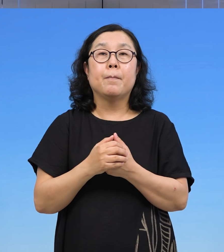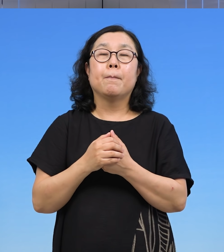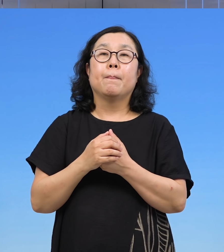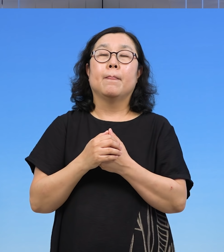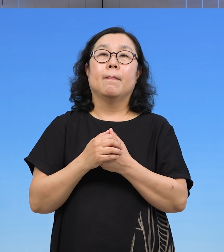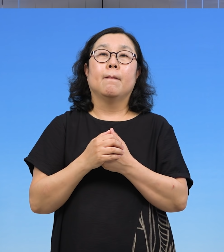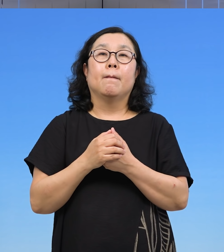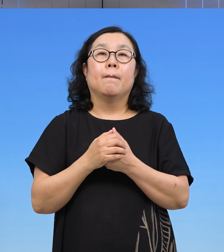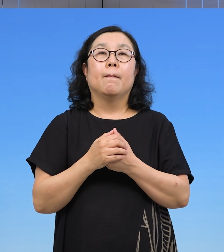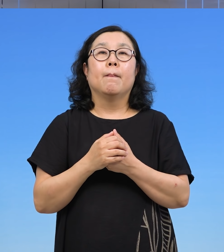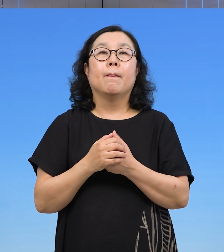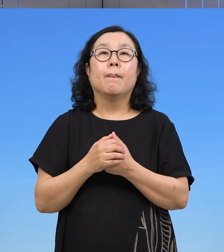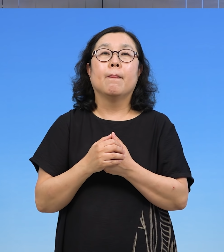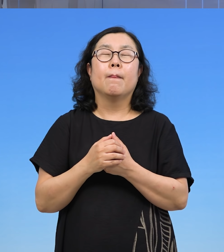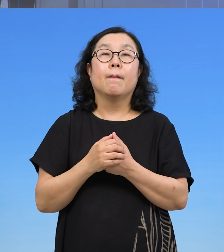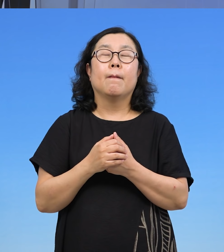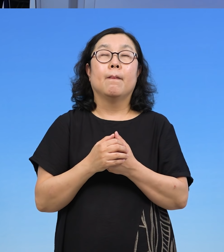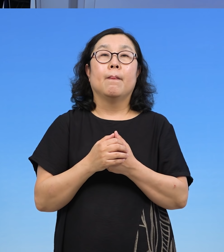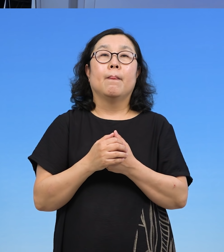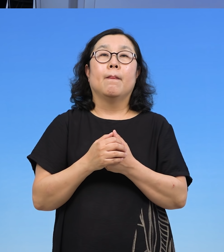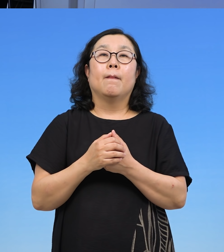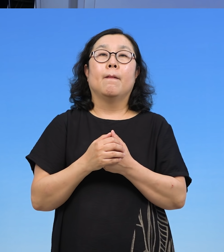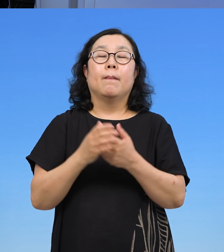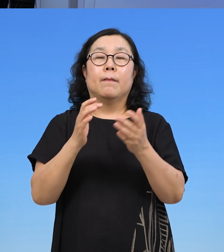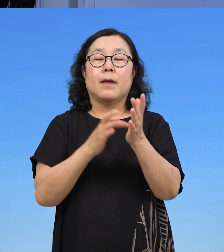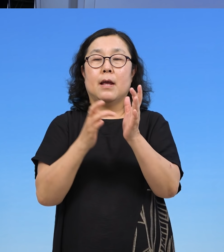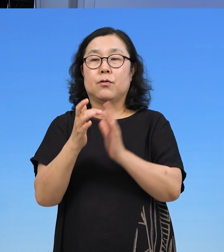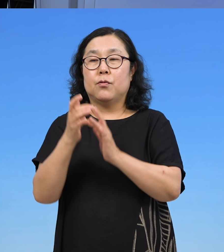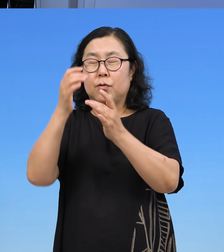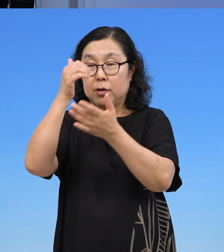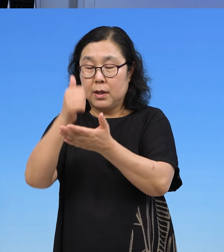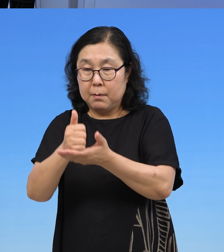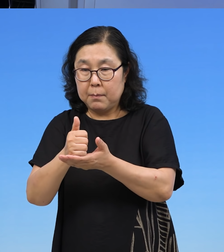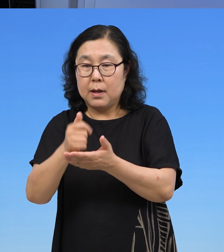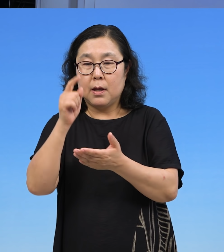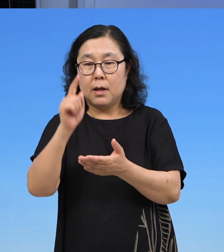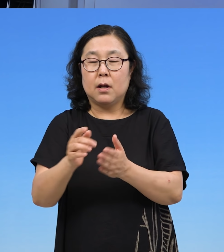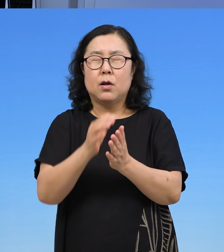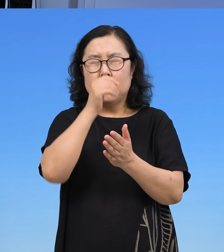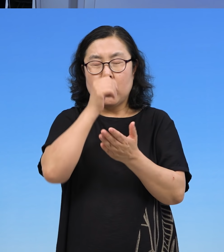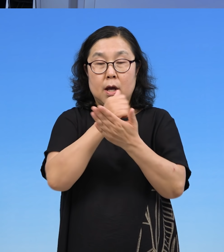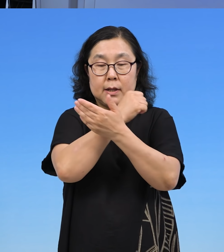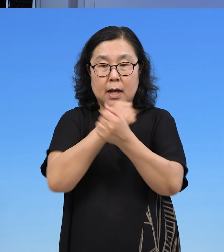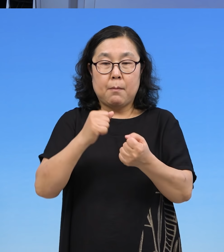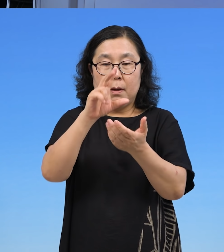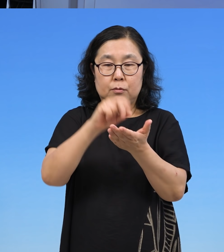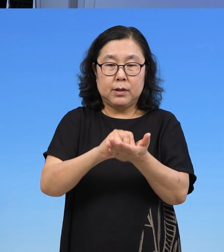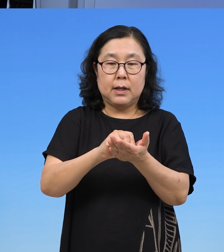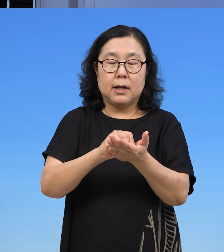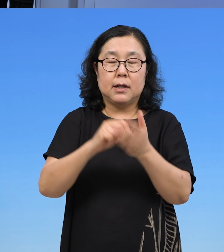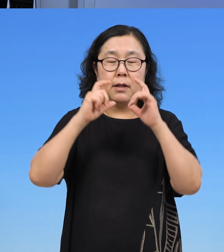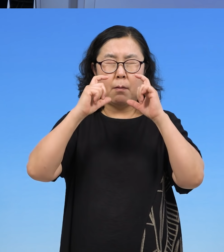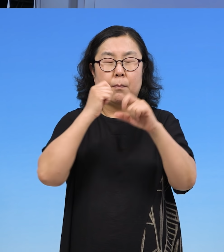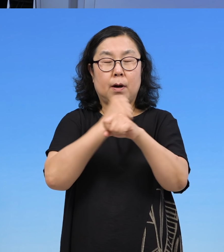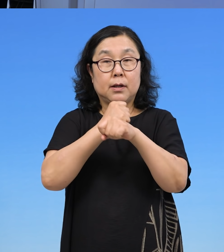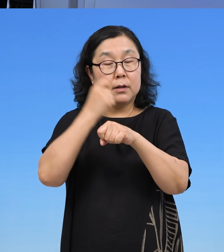읽었는데요 한번 내용을 들어보십시오 왜 예수님 이런 죄사함의 문제를 선포하셨느냐 예수님은